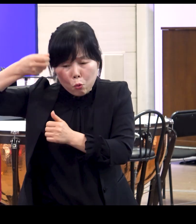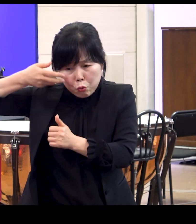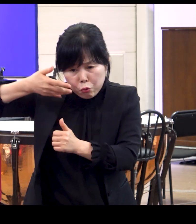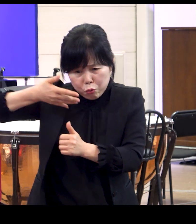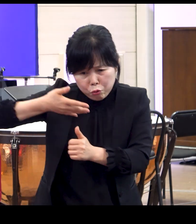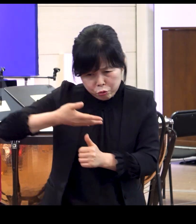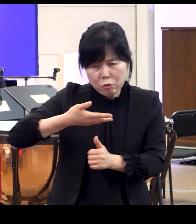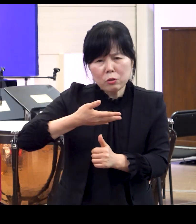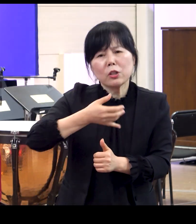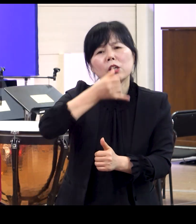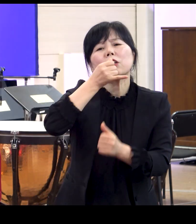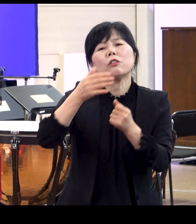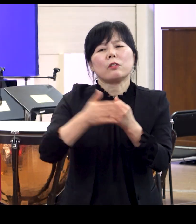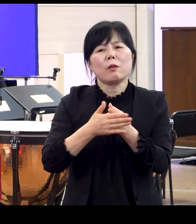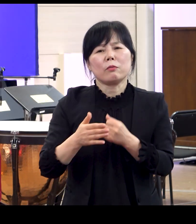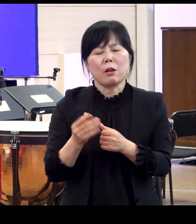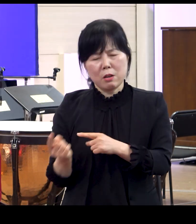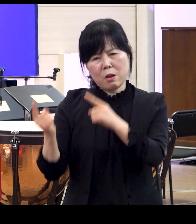것이죠.